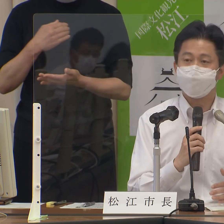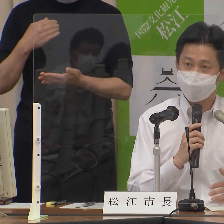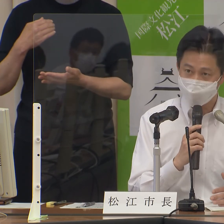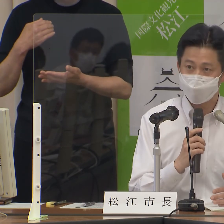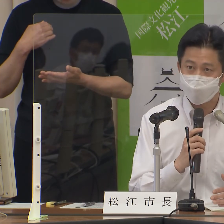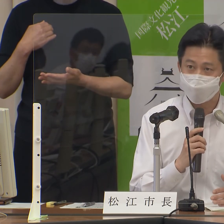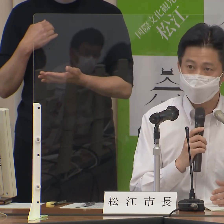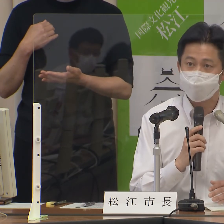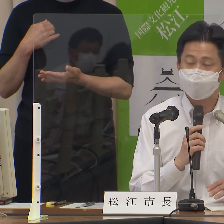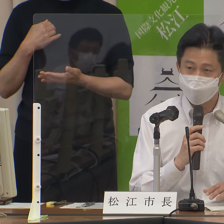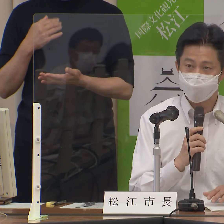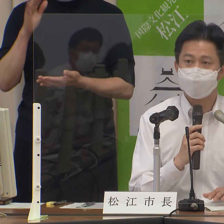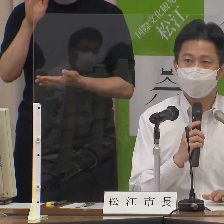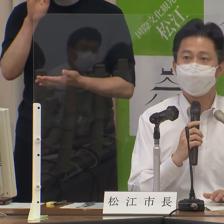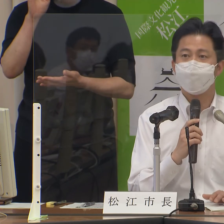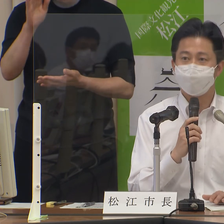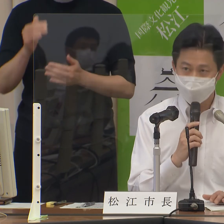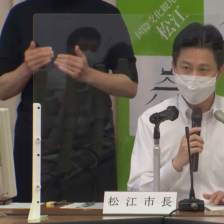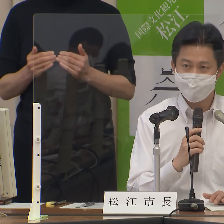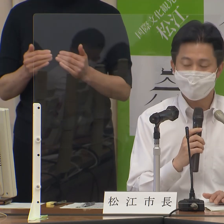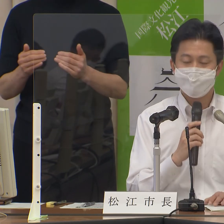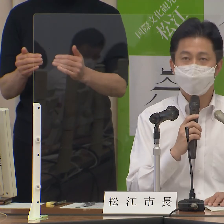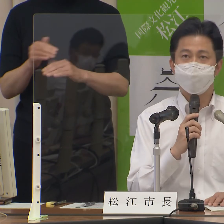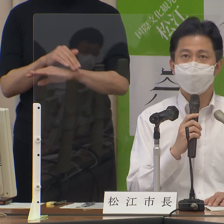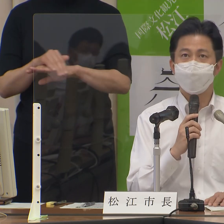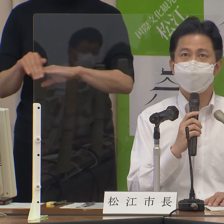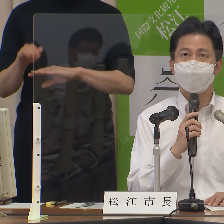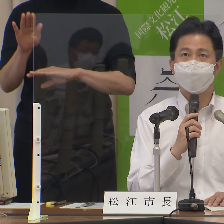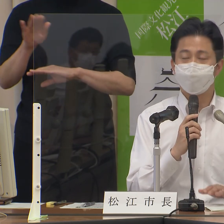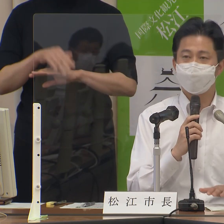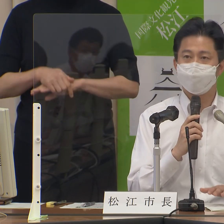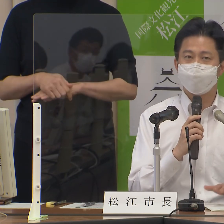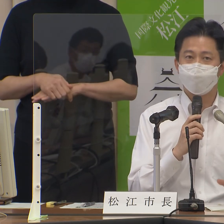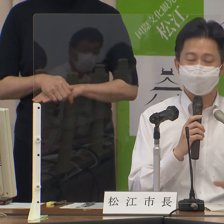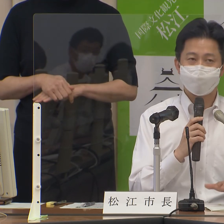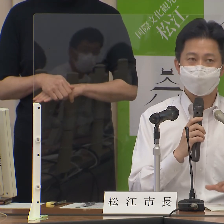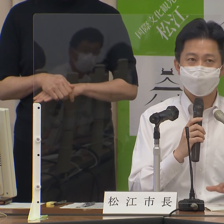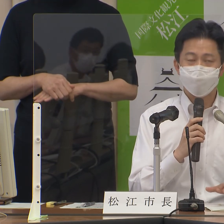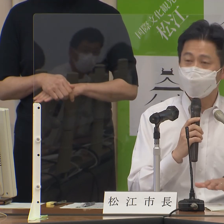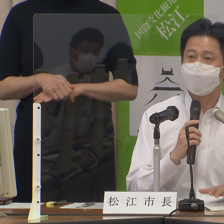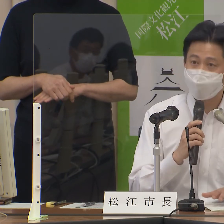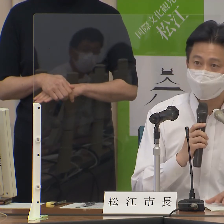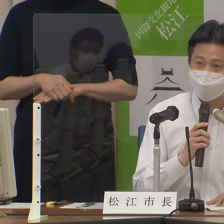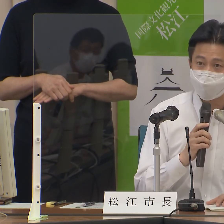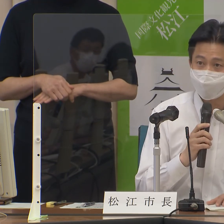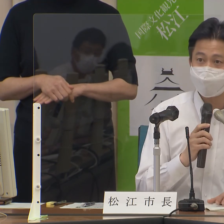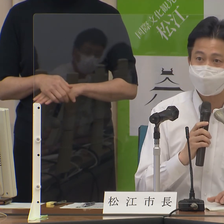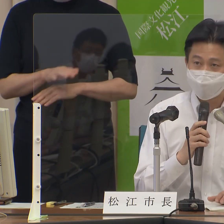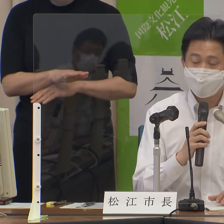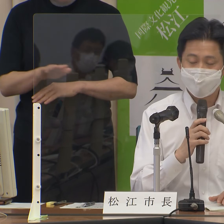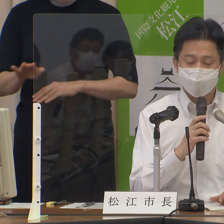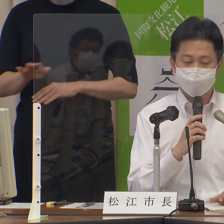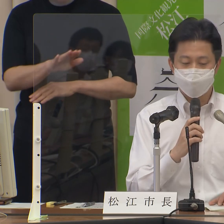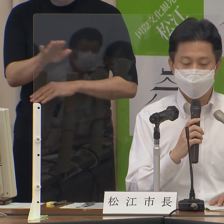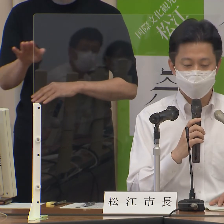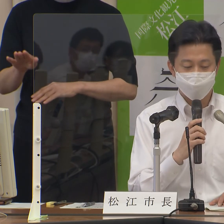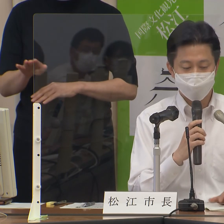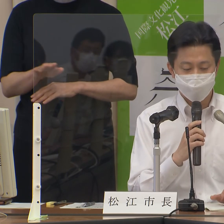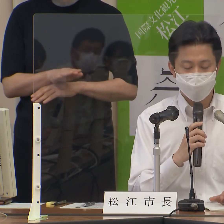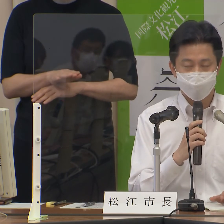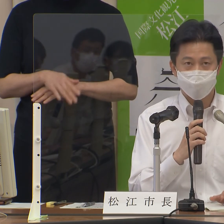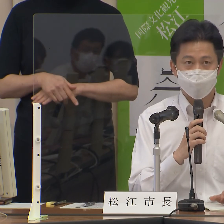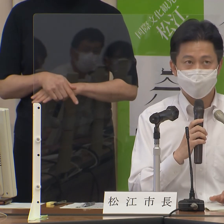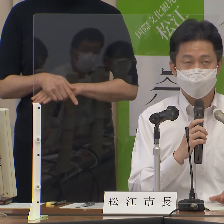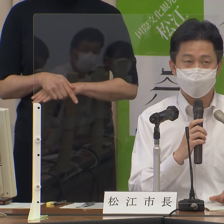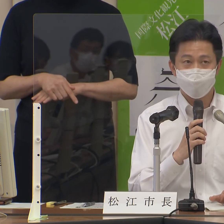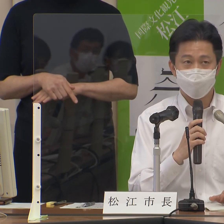キャッチアップというのをしていきたいというふうに思っております。そしてまた まあ、お子様方にはですね、当然そうや